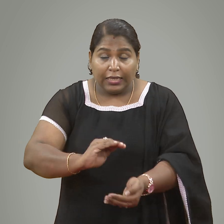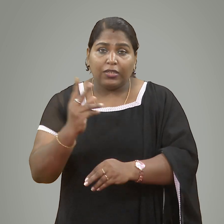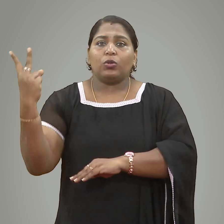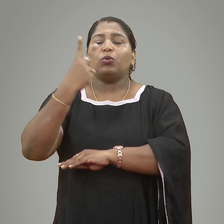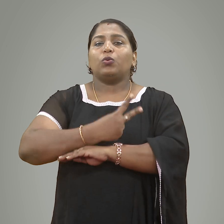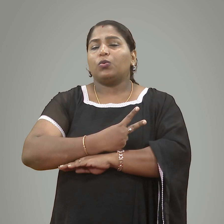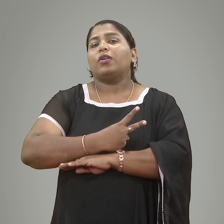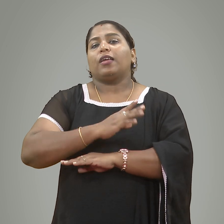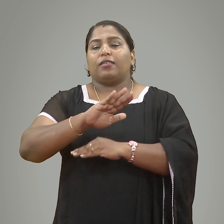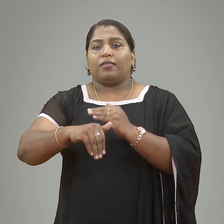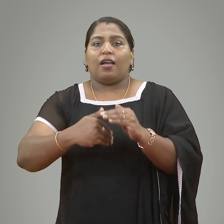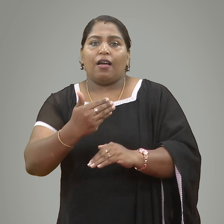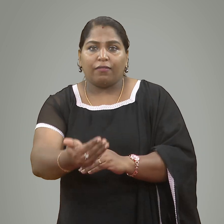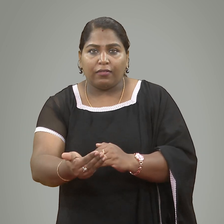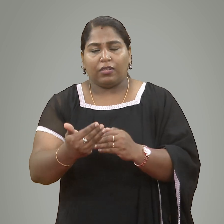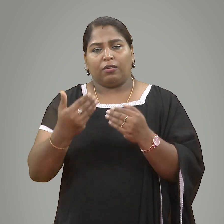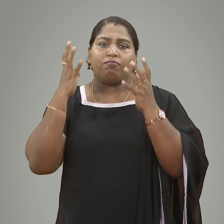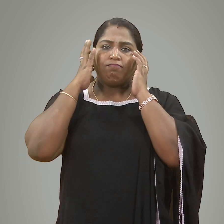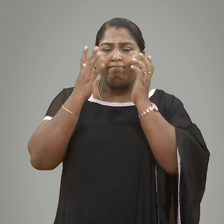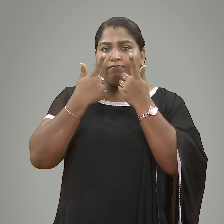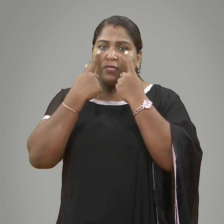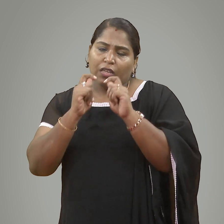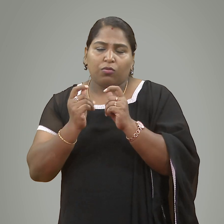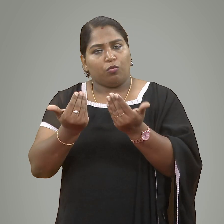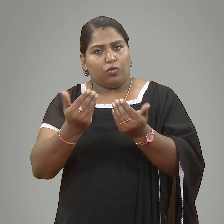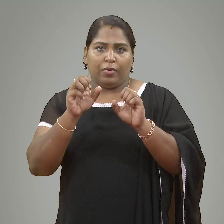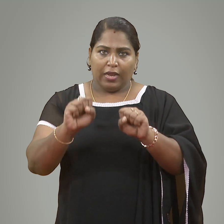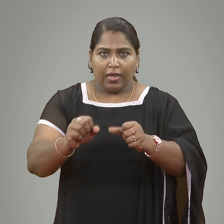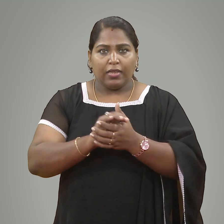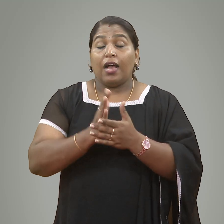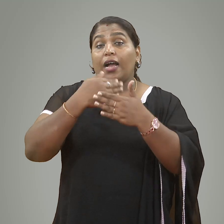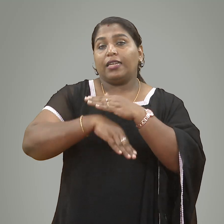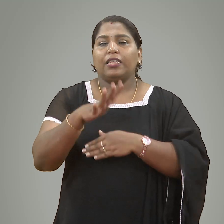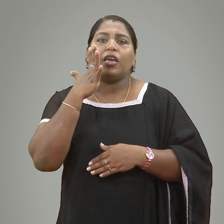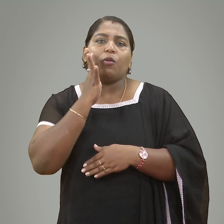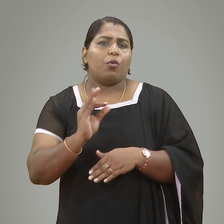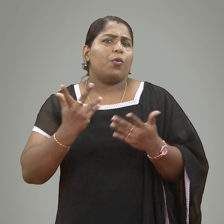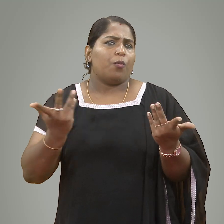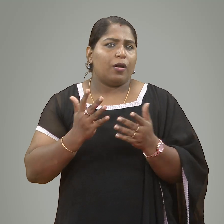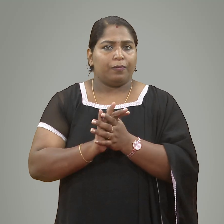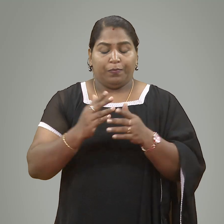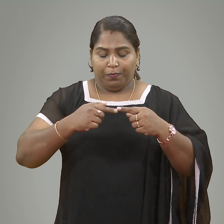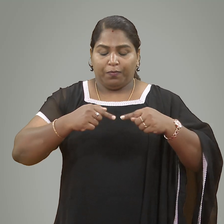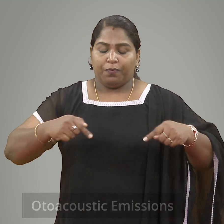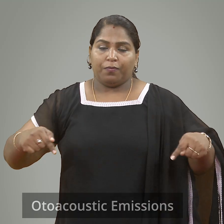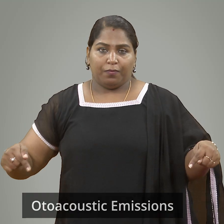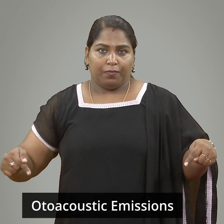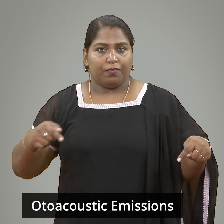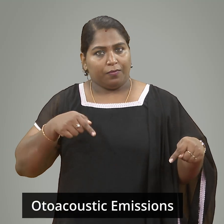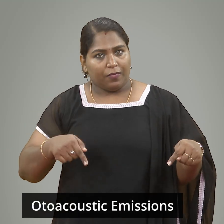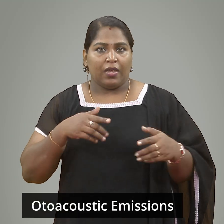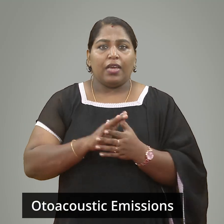ജനിച്ച് 2 ദിവസത്തിനുള്ളിൽ തന്നെ കേൾവിക്കുറവ് കണ്ടുപിടിക്കാനുള്ള സംവിധാനങ്ങൾ ഇപ്പോൾ അവൈലബിൾ ആണ്. അതിനകത്ത് ഏറ്റവും പ്രധാനം ഓട്ടോ